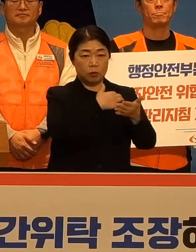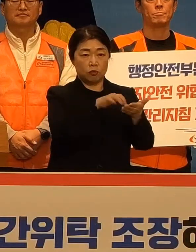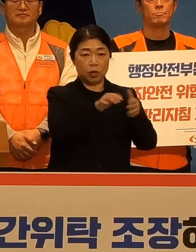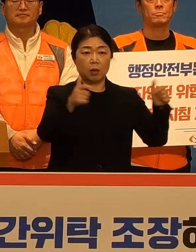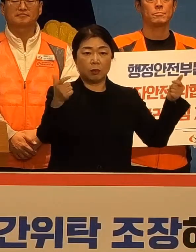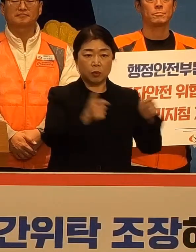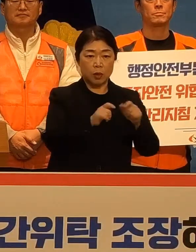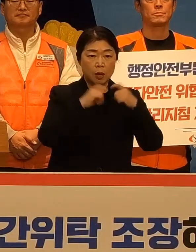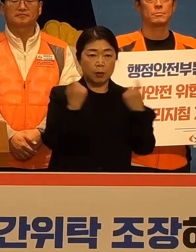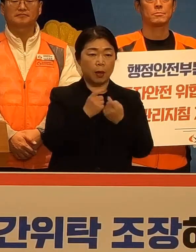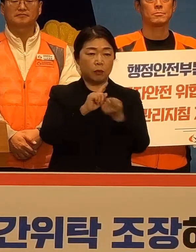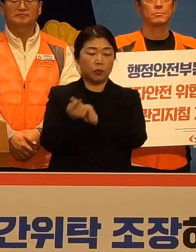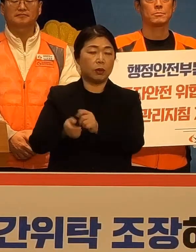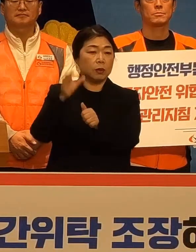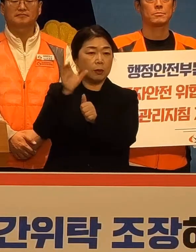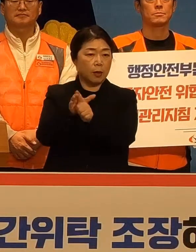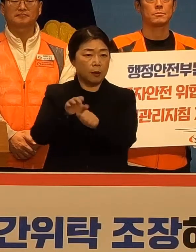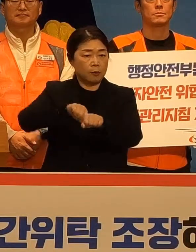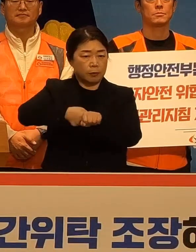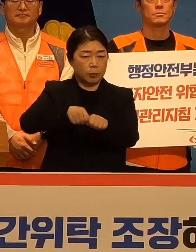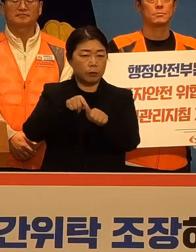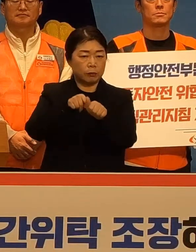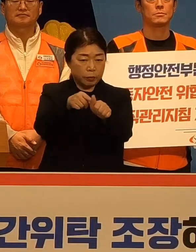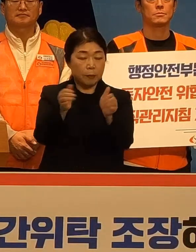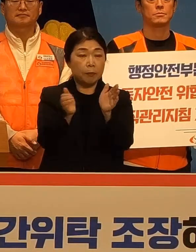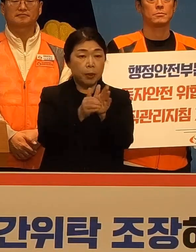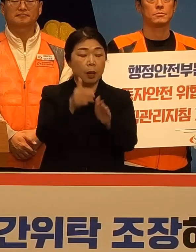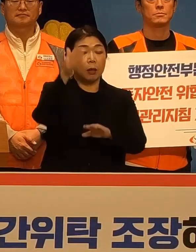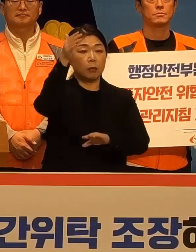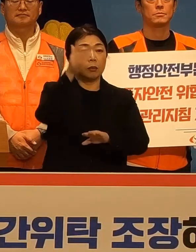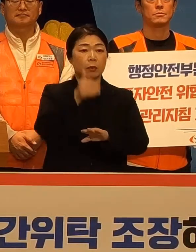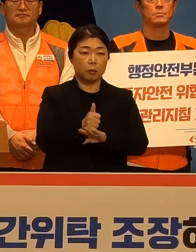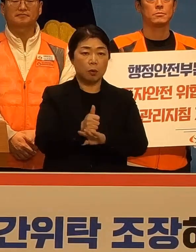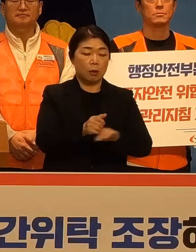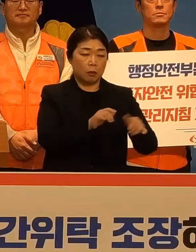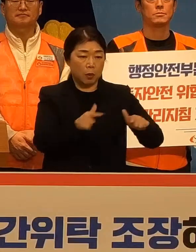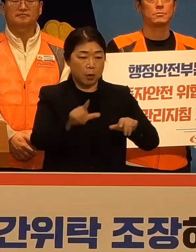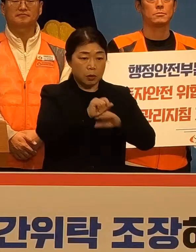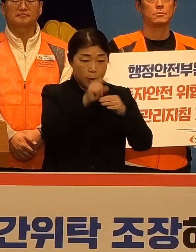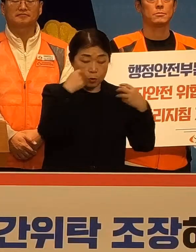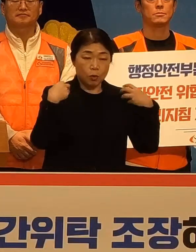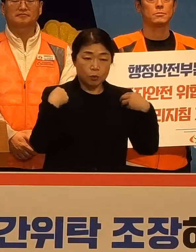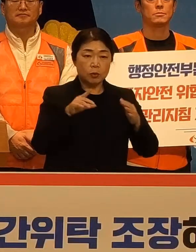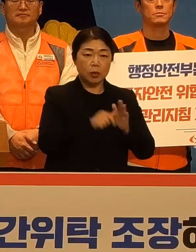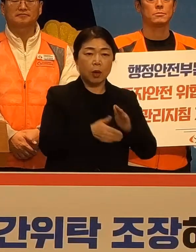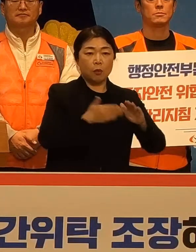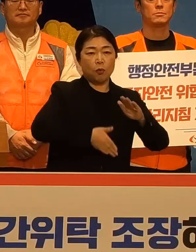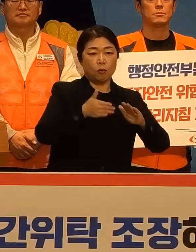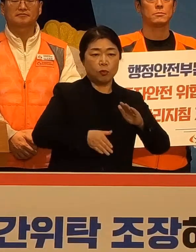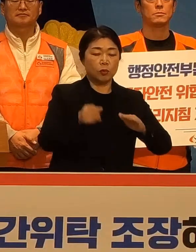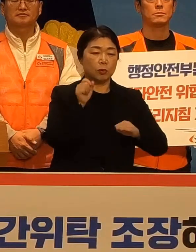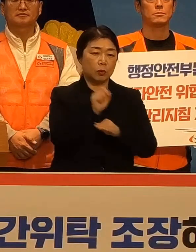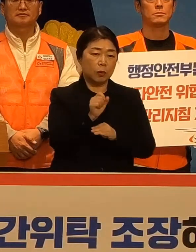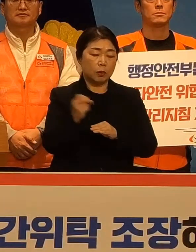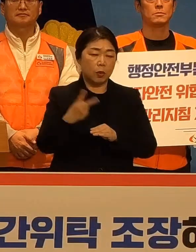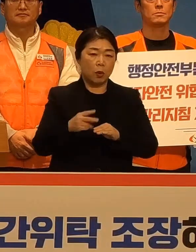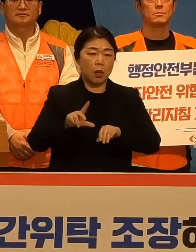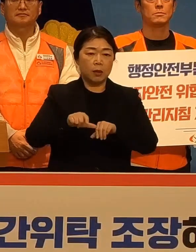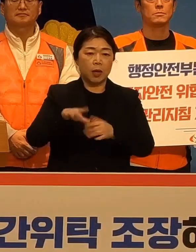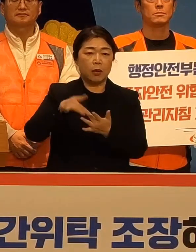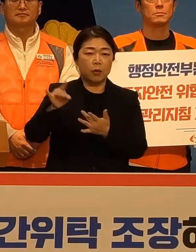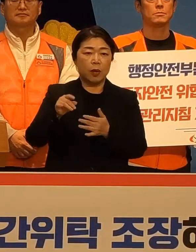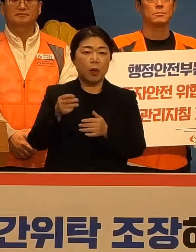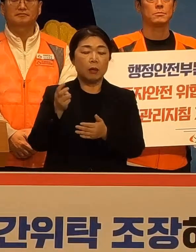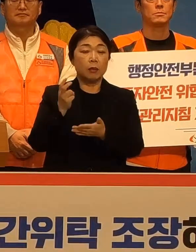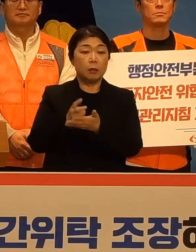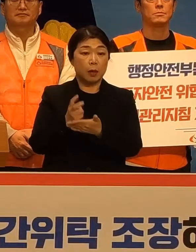위탁을 사실상 강제해 왔습니다. 그 결과 여러 지자체에서 공무직과 시간 선택제 공무원의